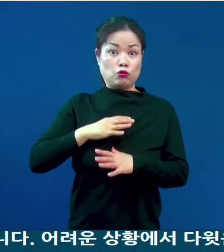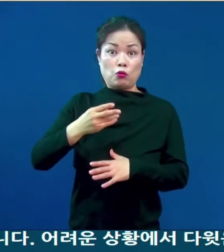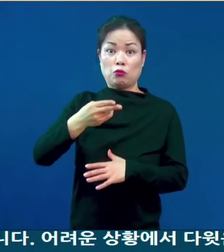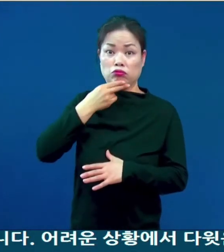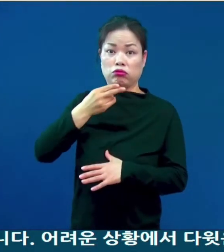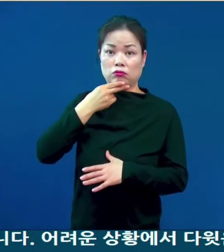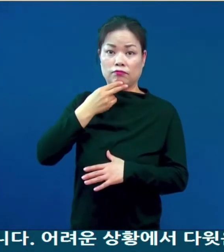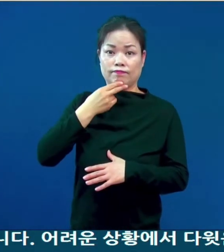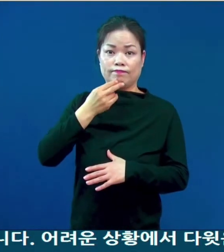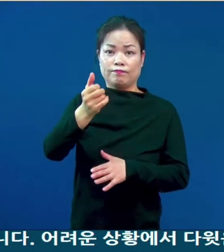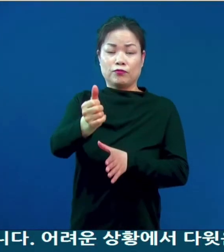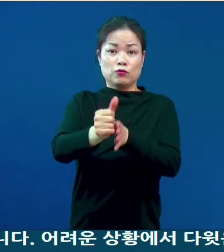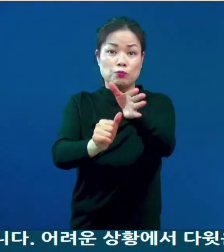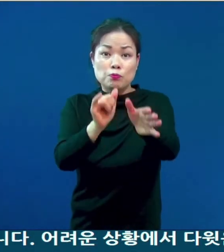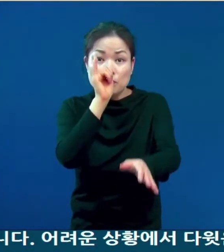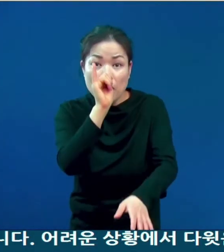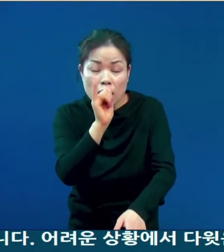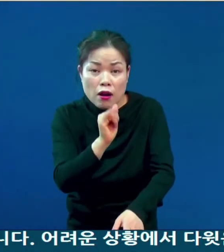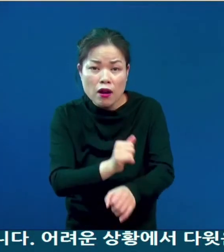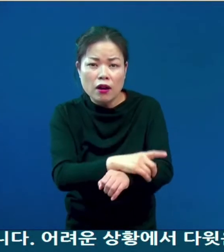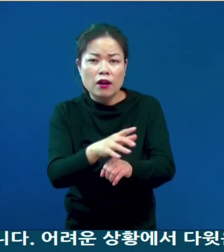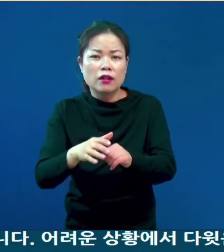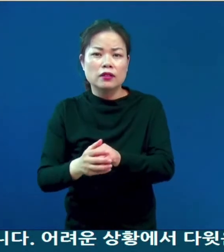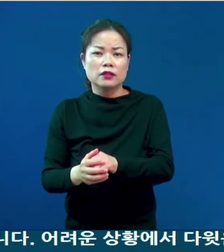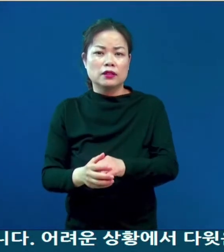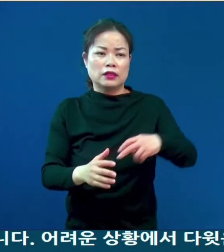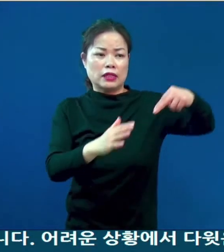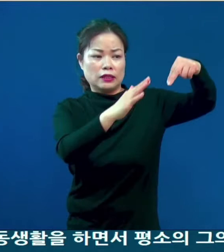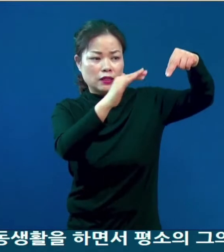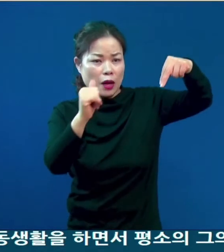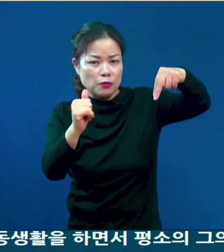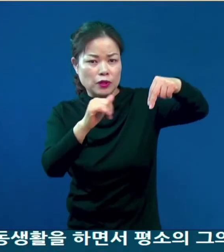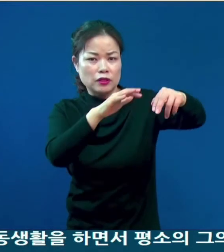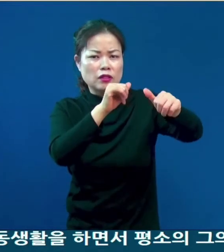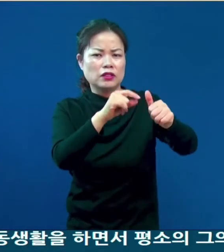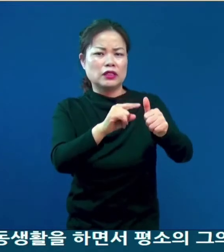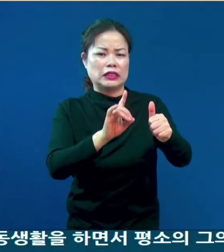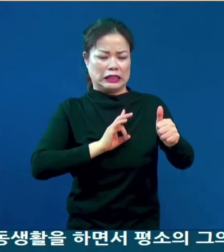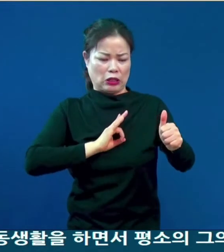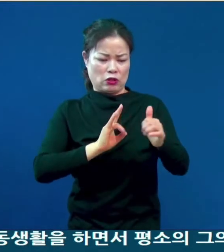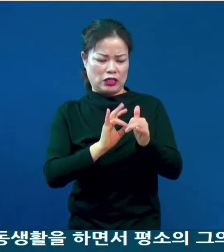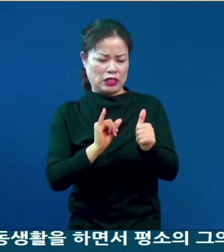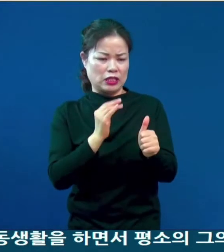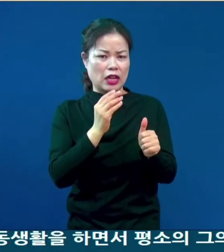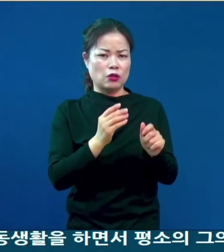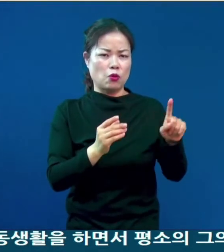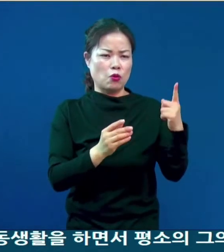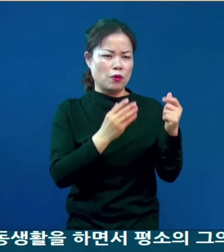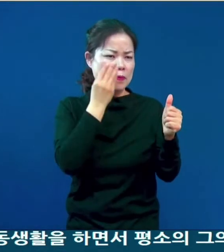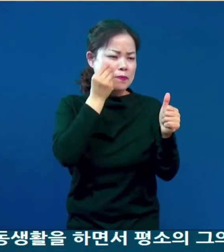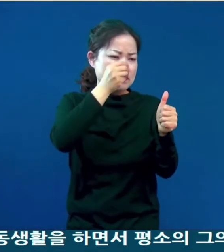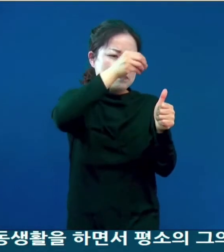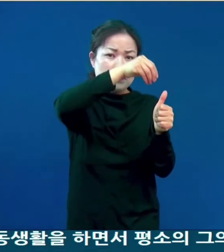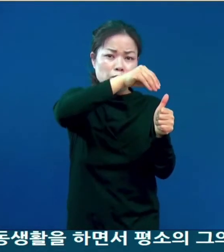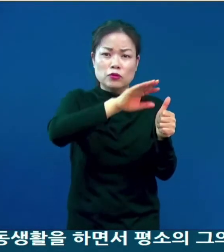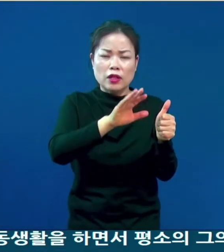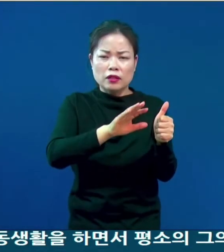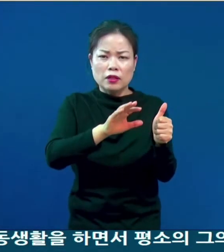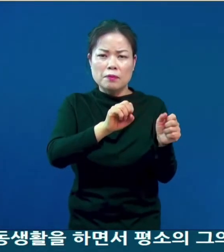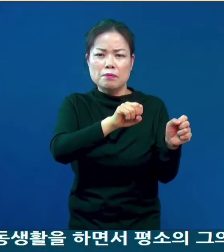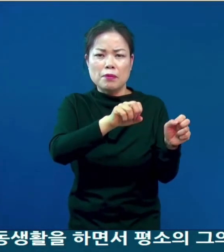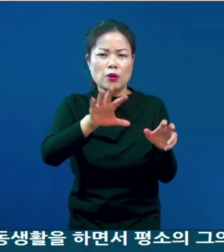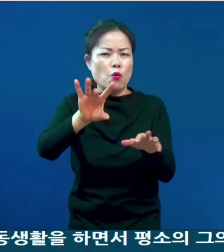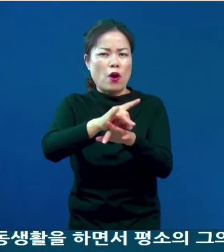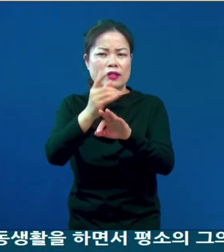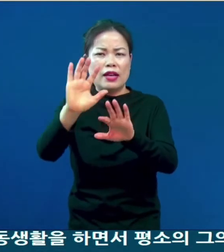수 있었습니다. 무엇보다도 그는 사무엘 선지자로부터 기름 부음을 받았지만 바로 왕이 되는 것이 아니라